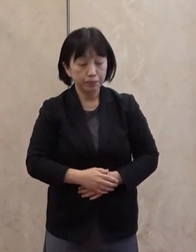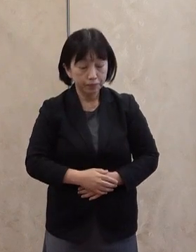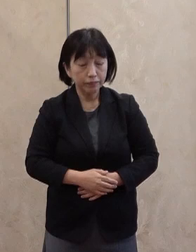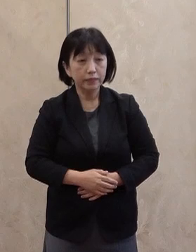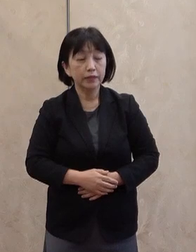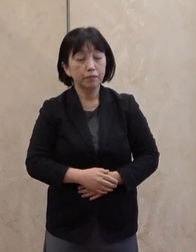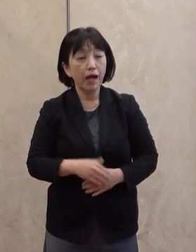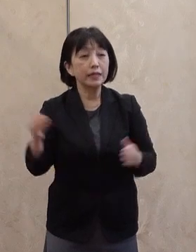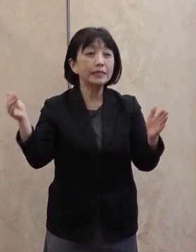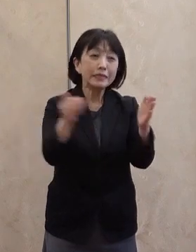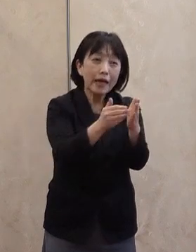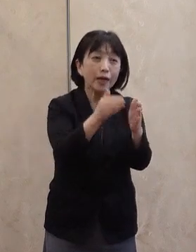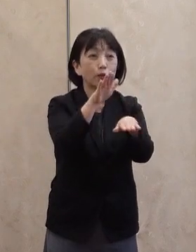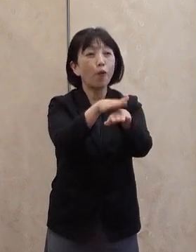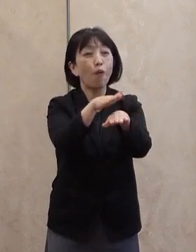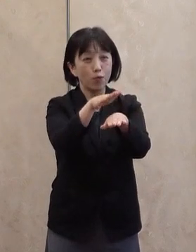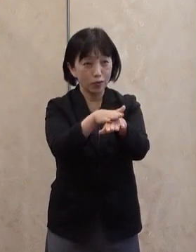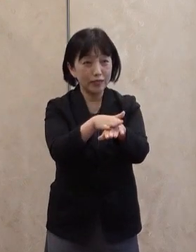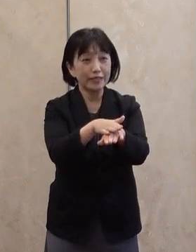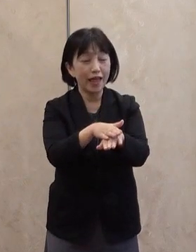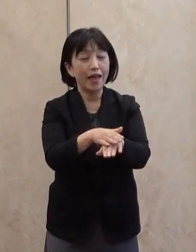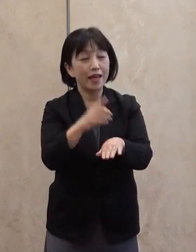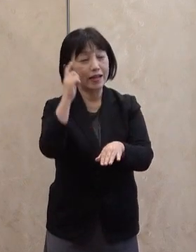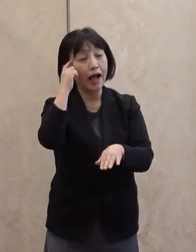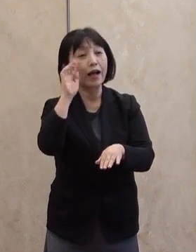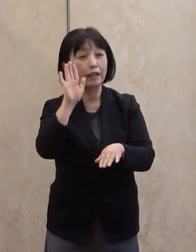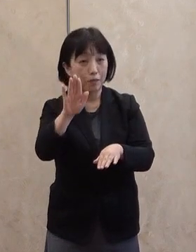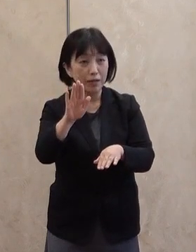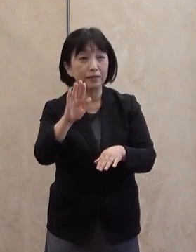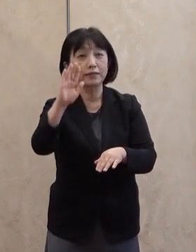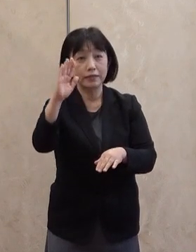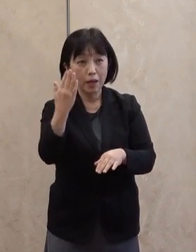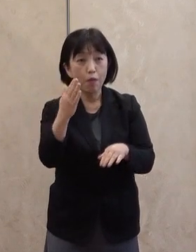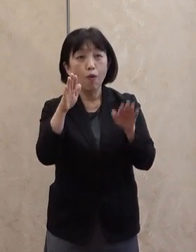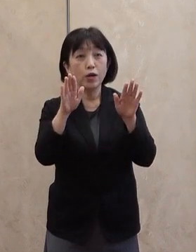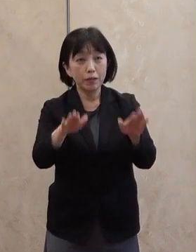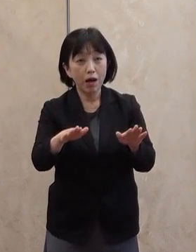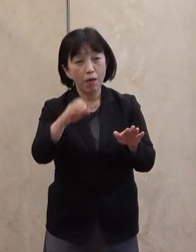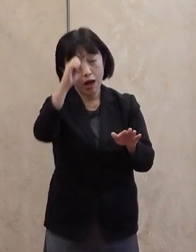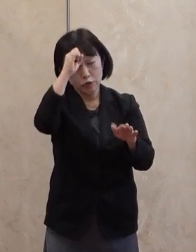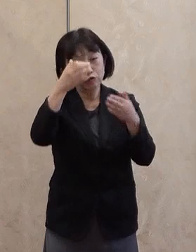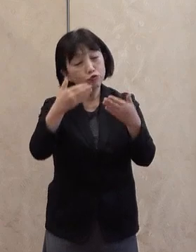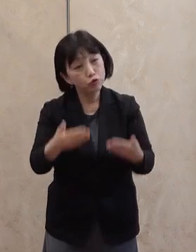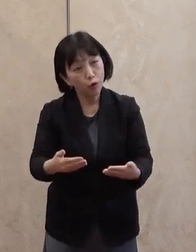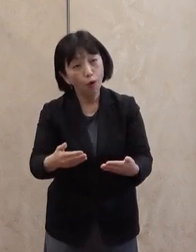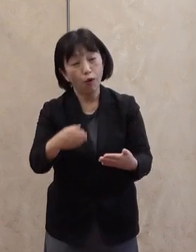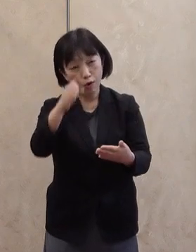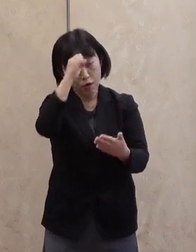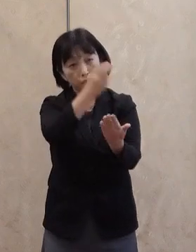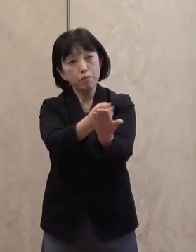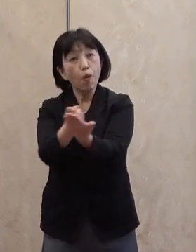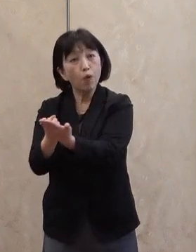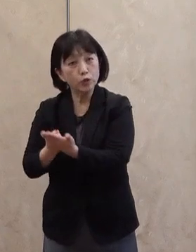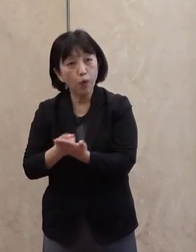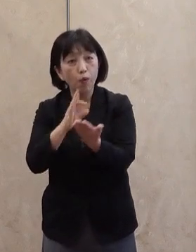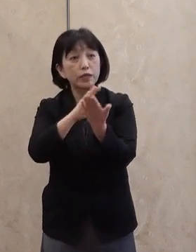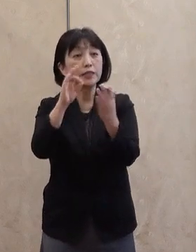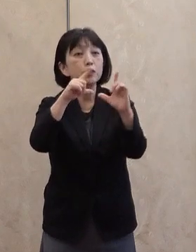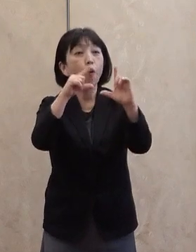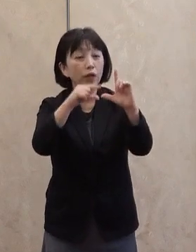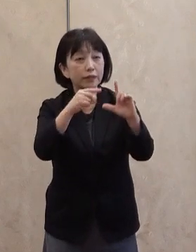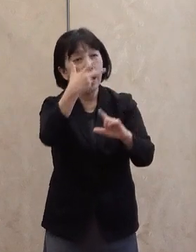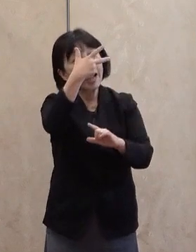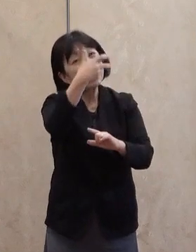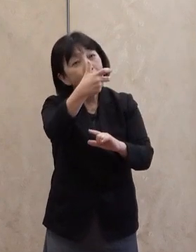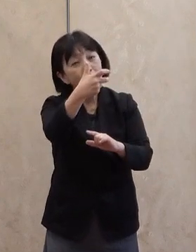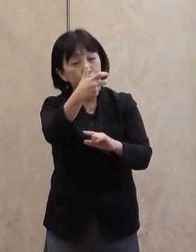当然それは最後の手段として、考えています。ただ今は、まあ、重症病床使用率が 70% に、まあ、達する直前